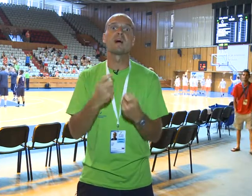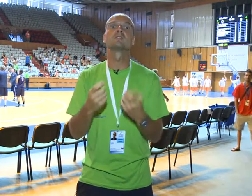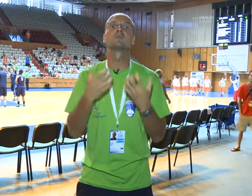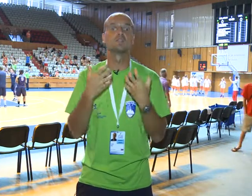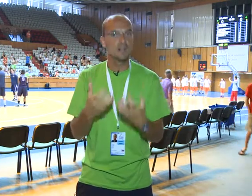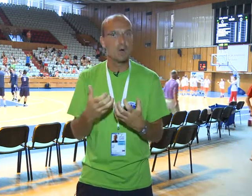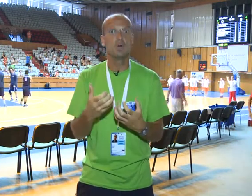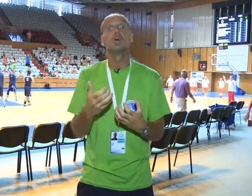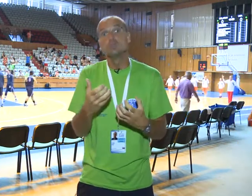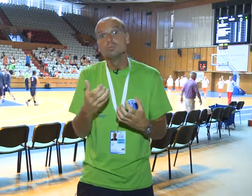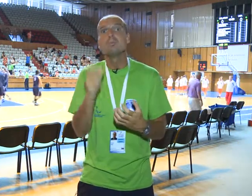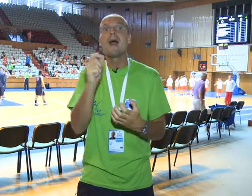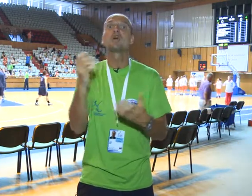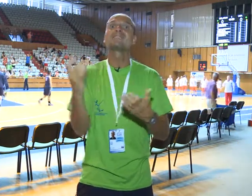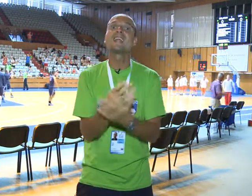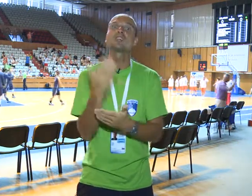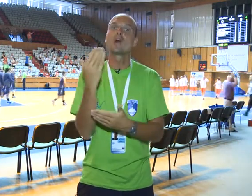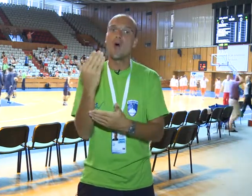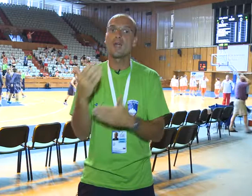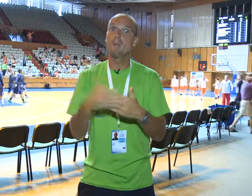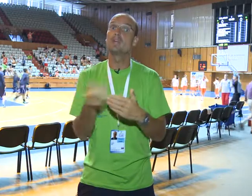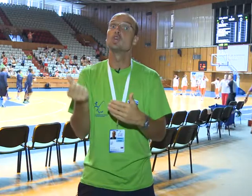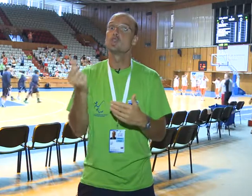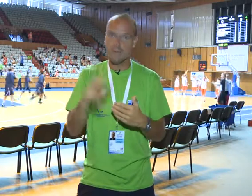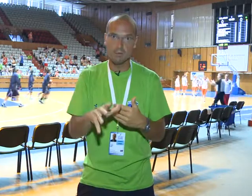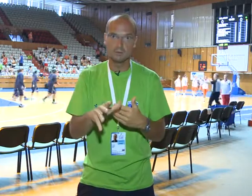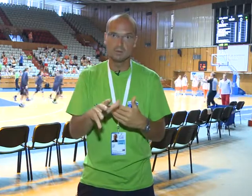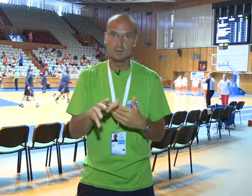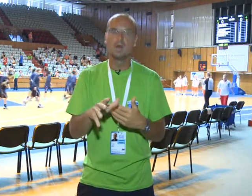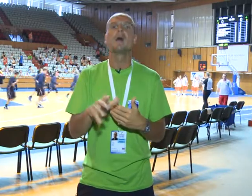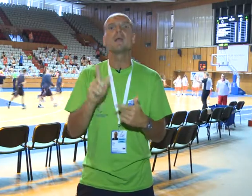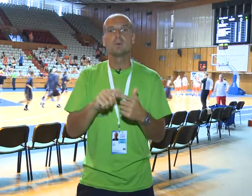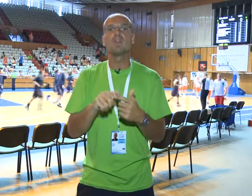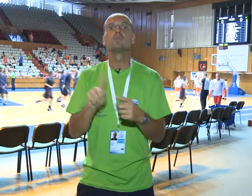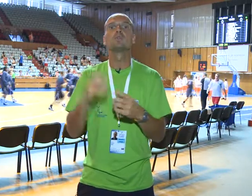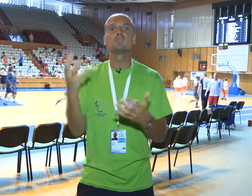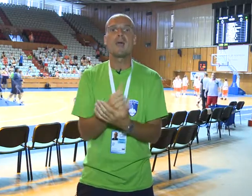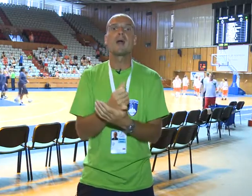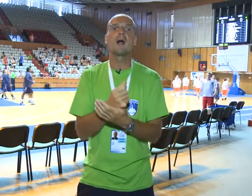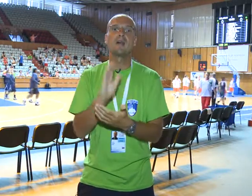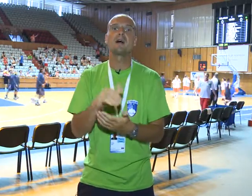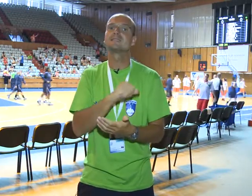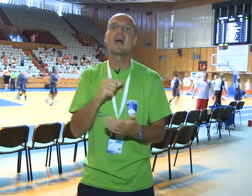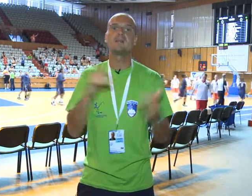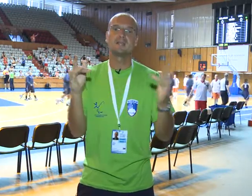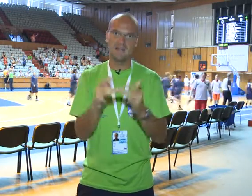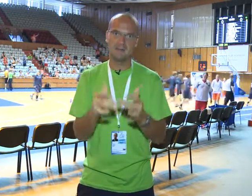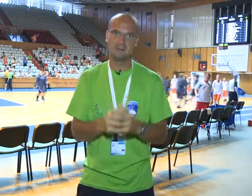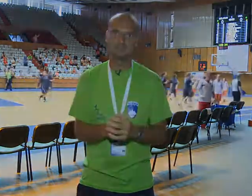reprezentantom želimo malo srečne roke pri žrebu in potem tudi uspeha na sami tekmi.